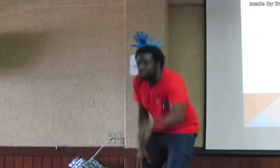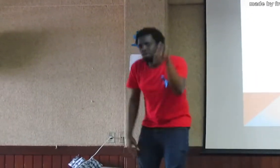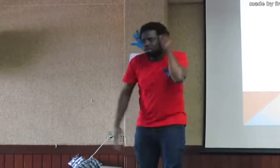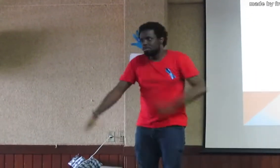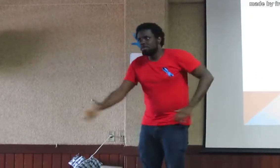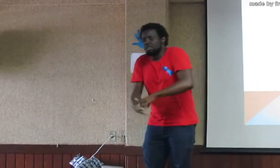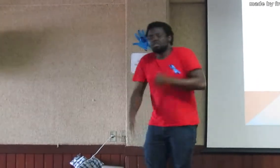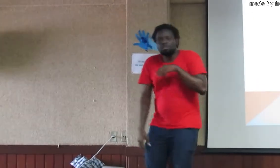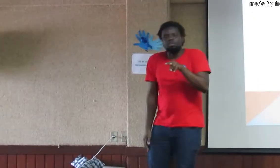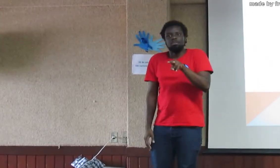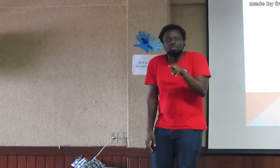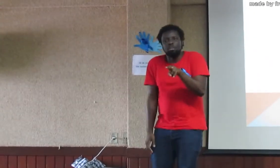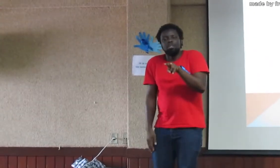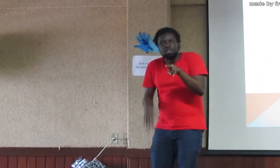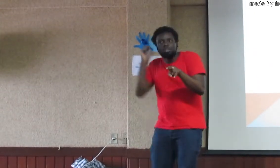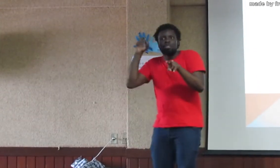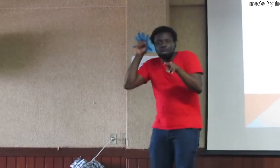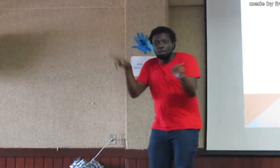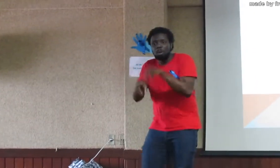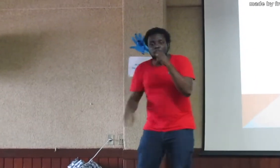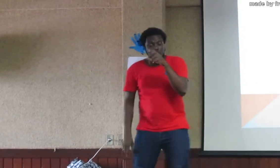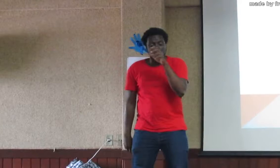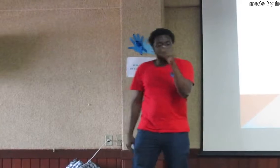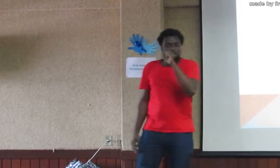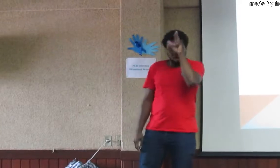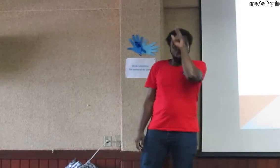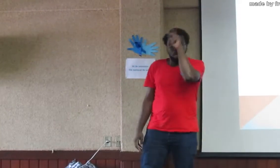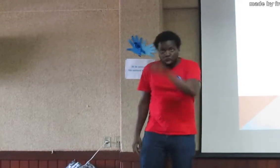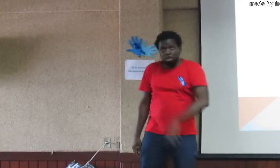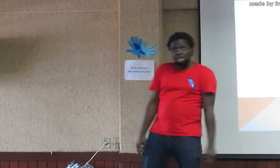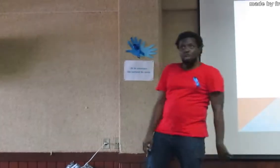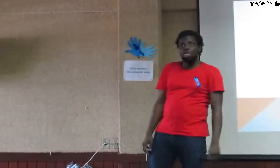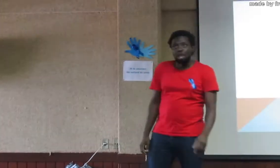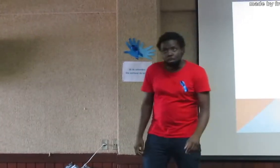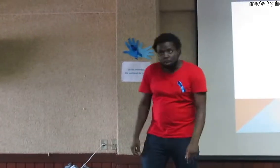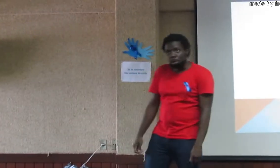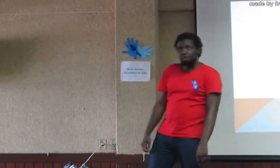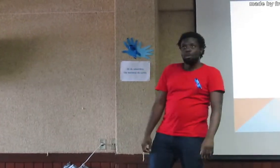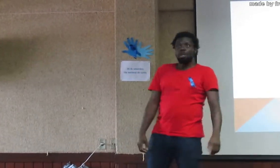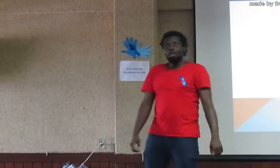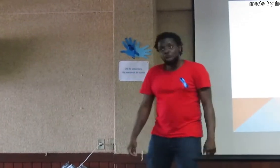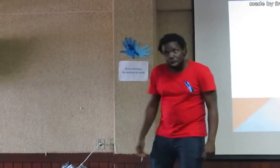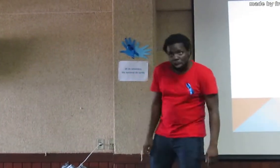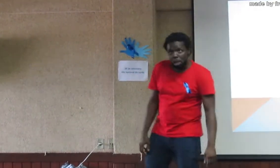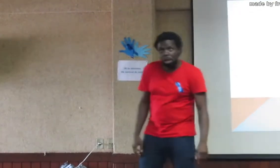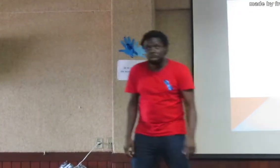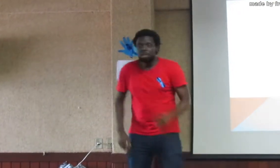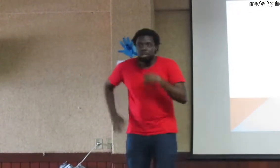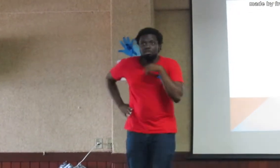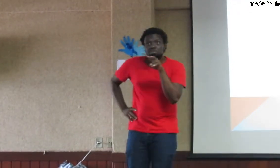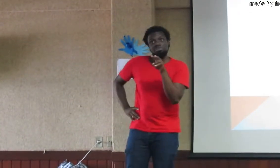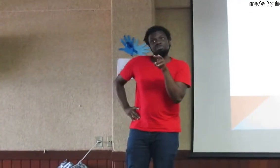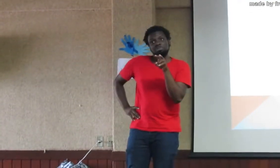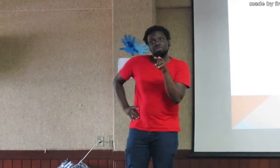Então, a maioria são ouvintes, sempre cometendo acidentes. Mas a televisão nunca mostra também ouvintes